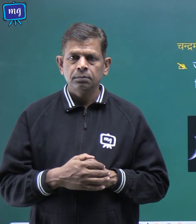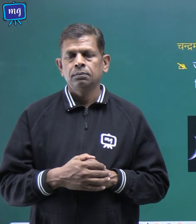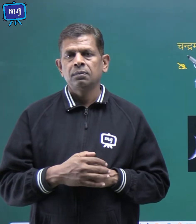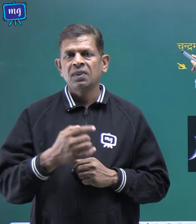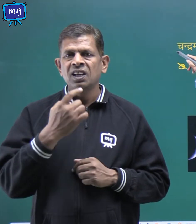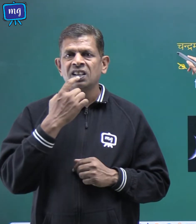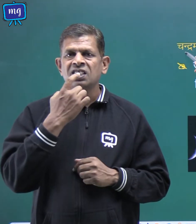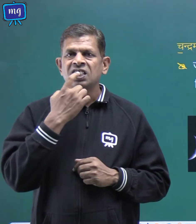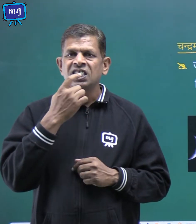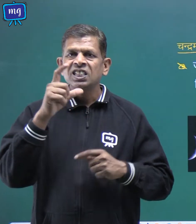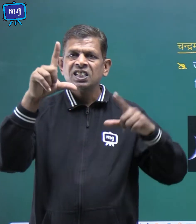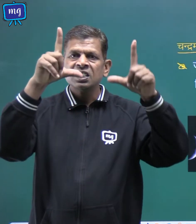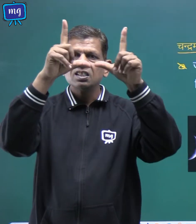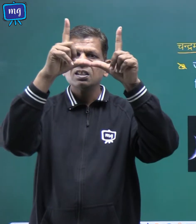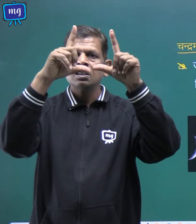चंद्रमा